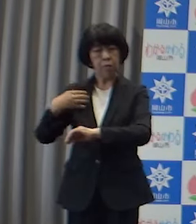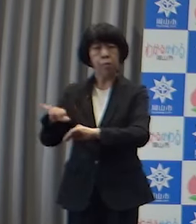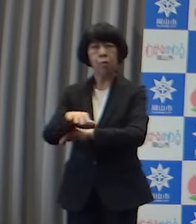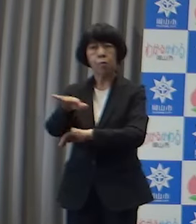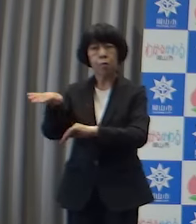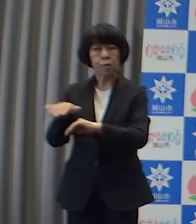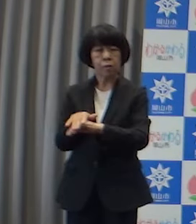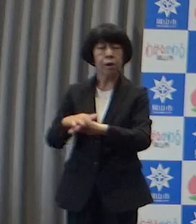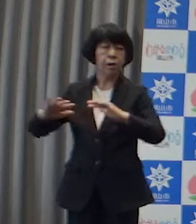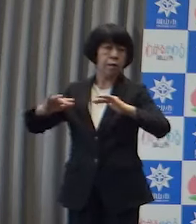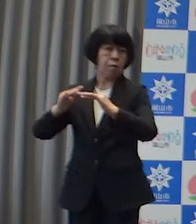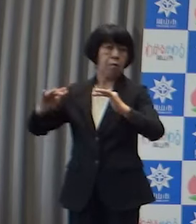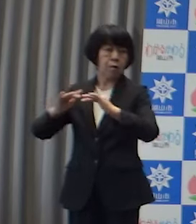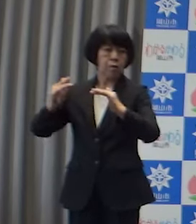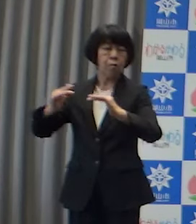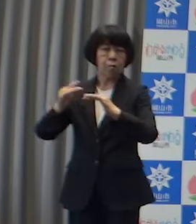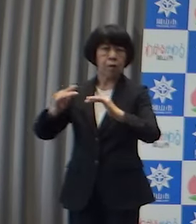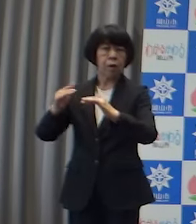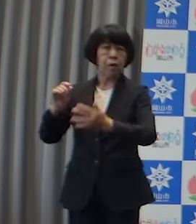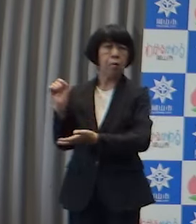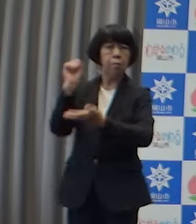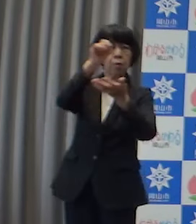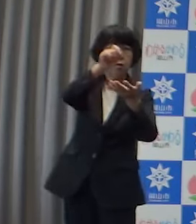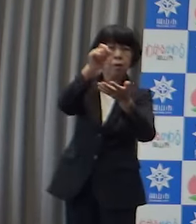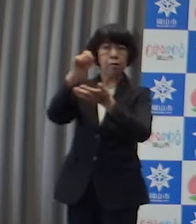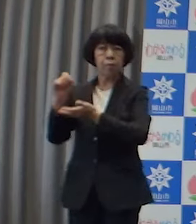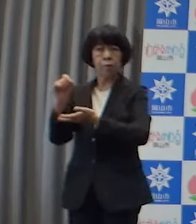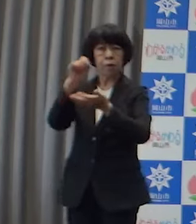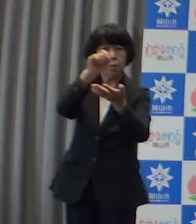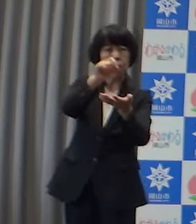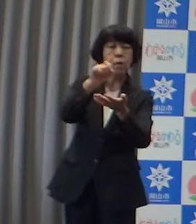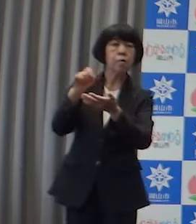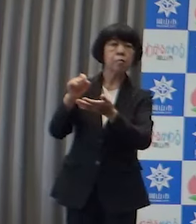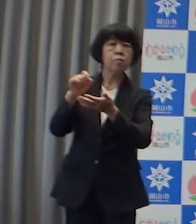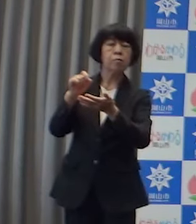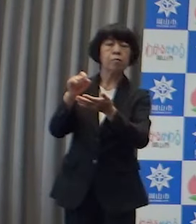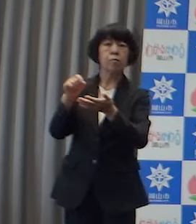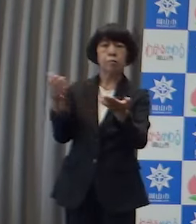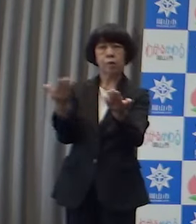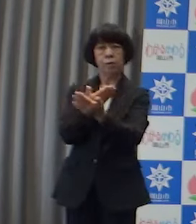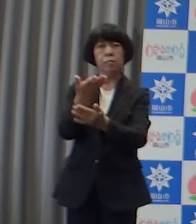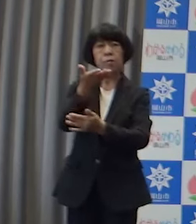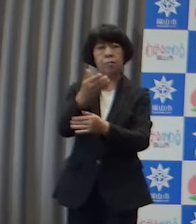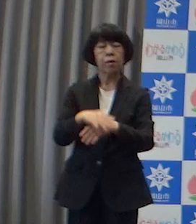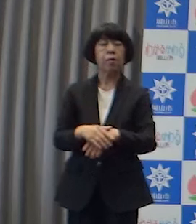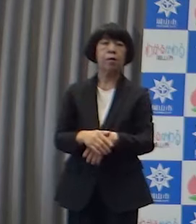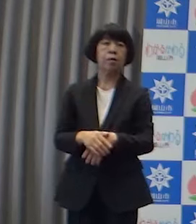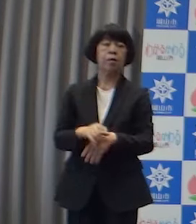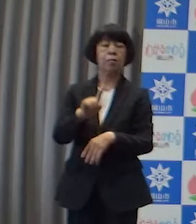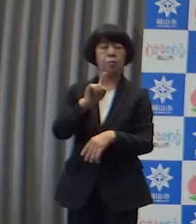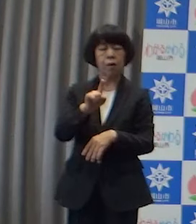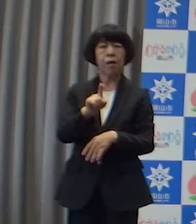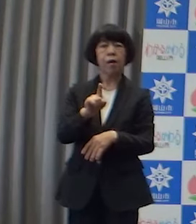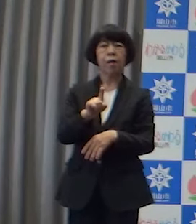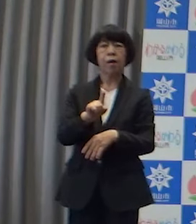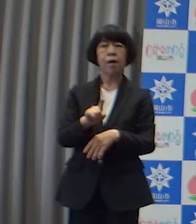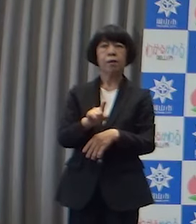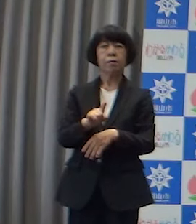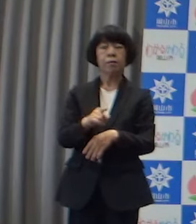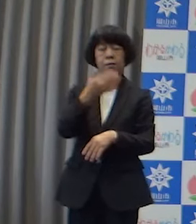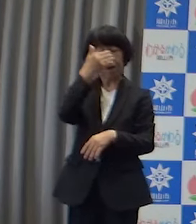がなかなかこう身のある内容じゃなかったっていうことで、とても残念なんじゃないかなと思うんですけども、もう一回それ